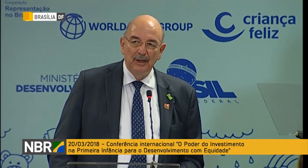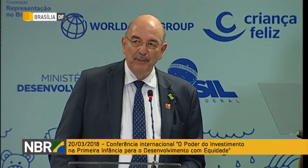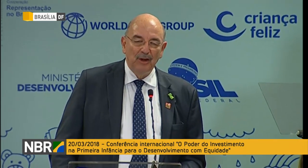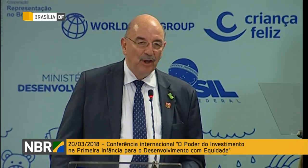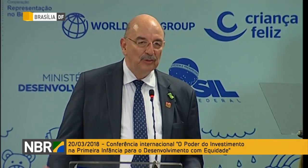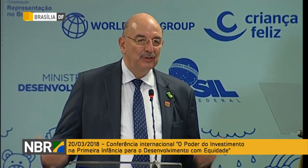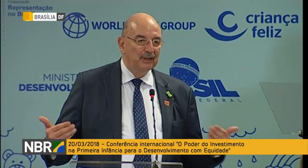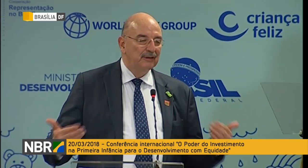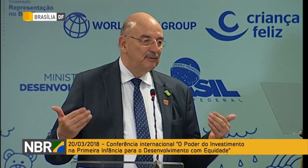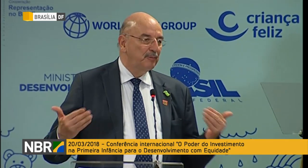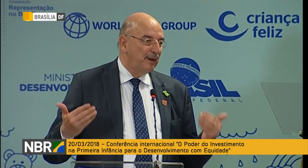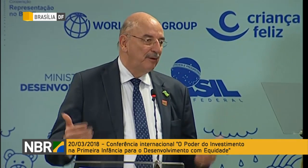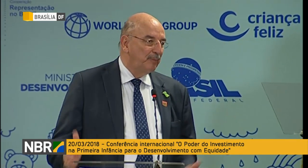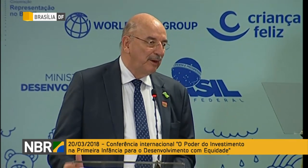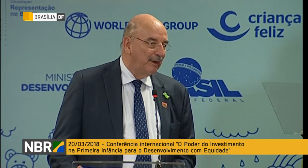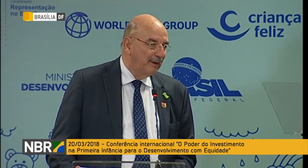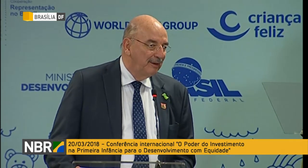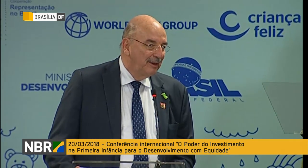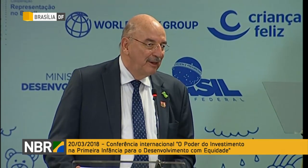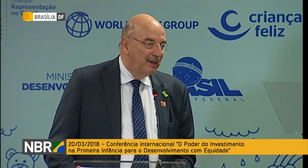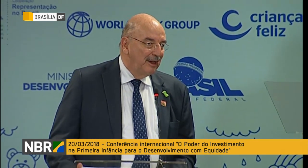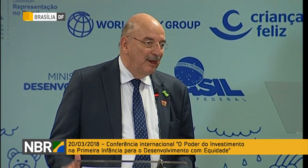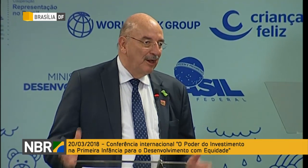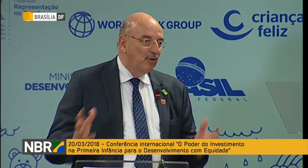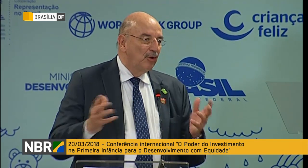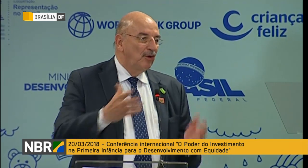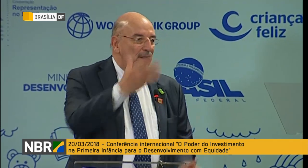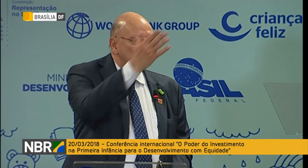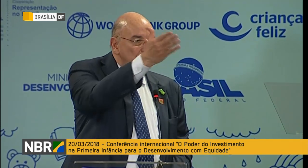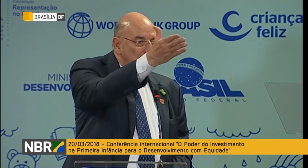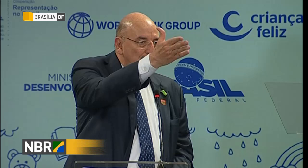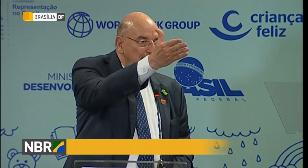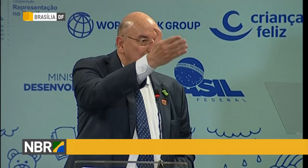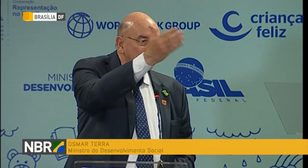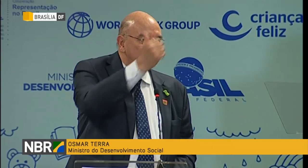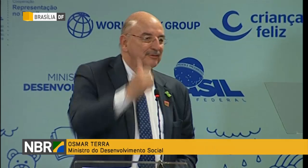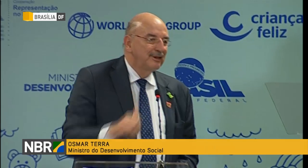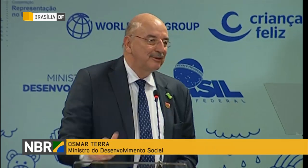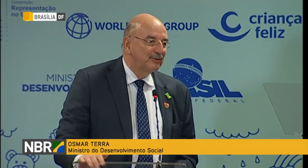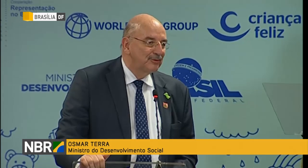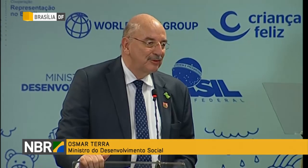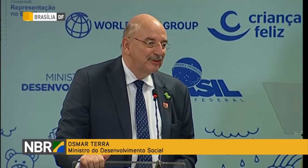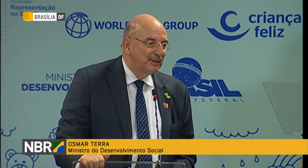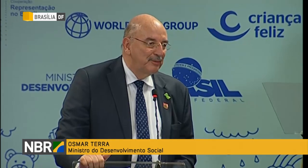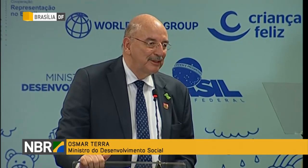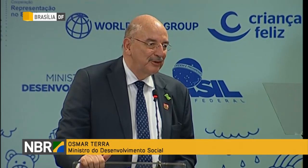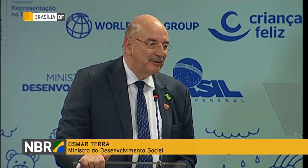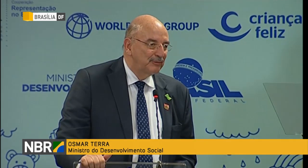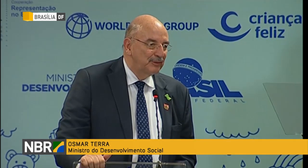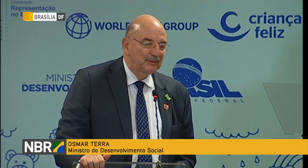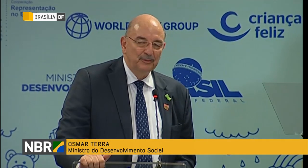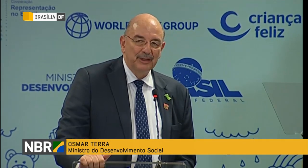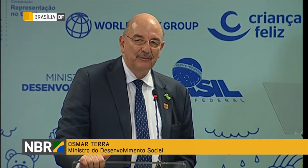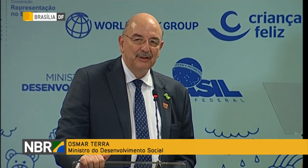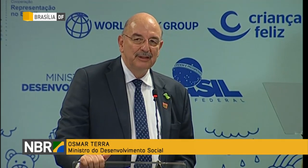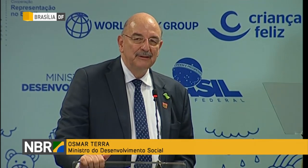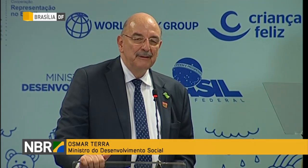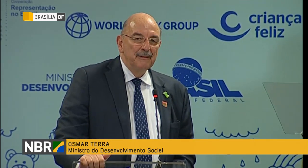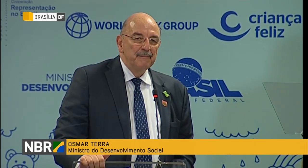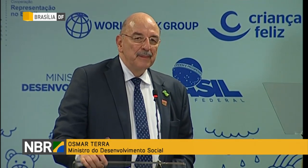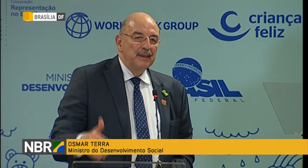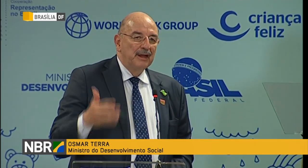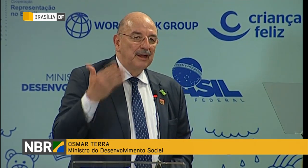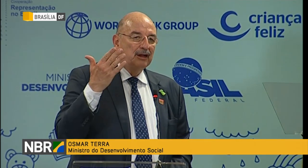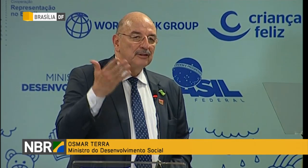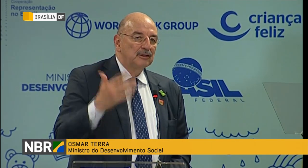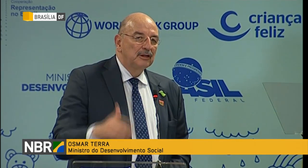evento melhor do que esse para coroar, junto com o Leonardo, né, também da nossa Fundação Bernardo Van Lier,